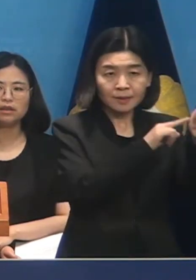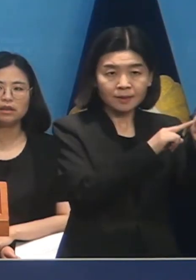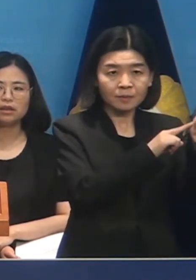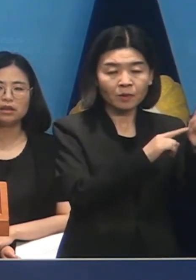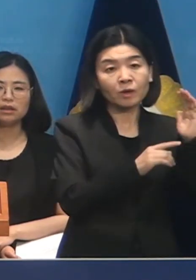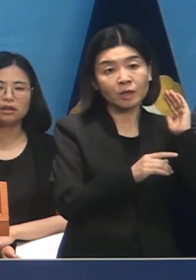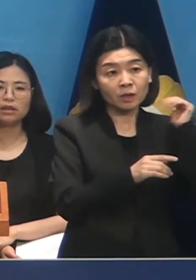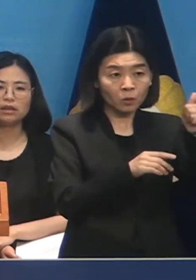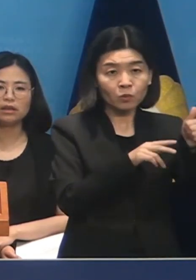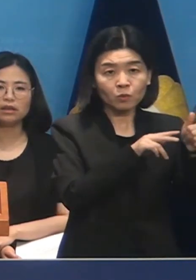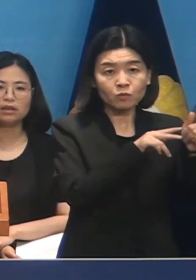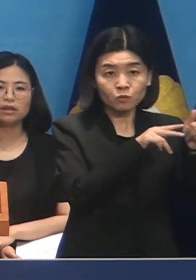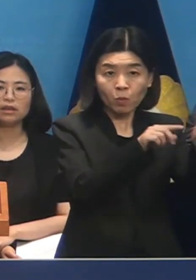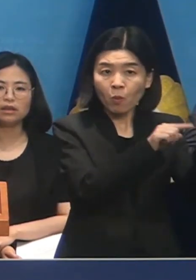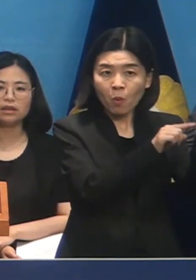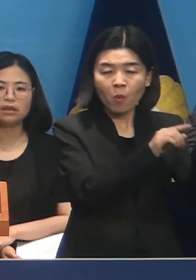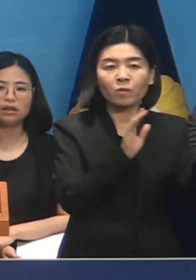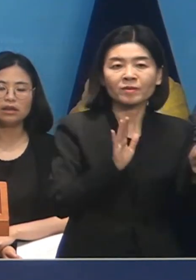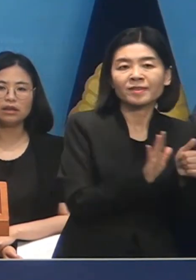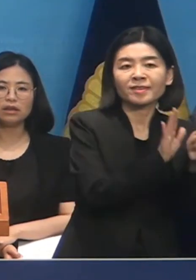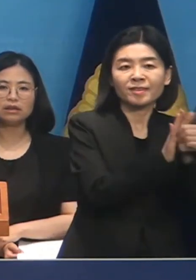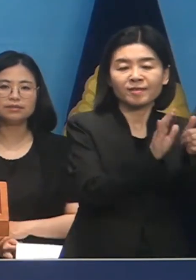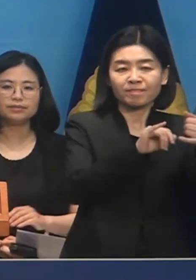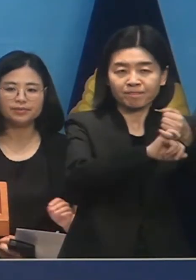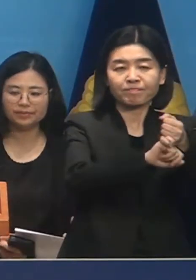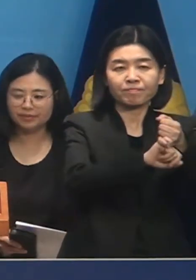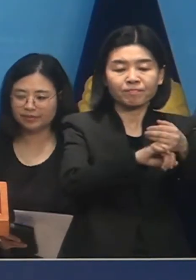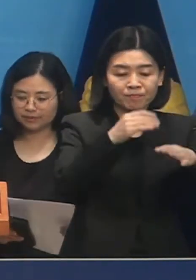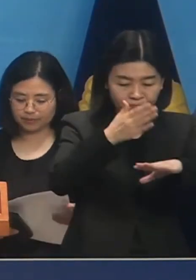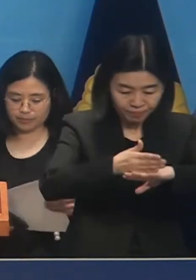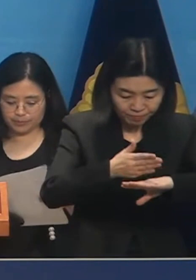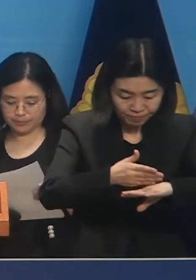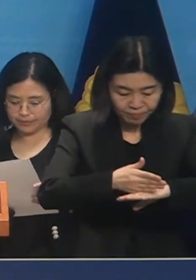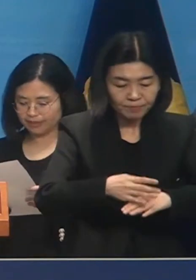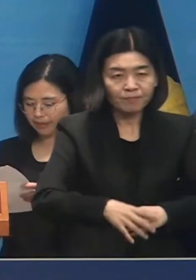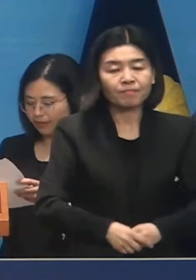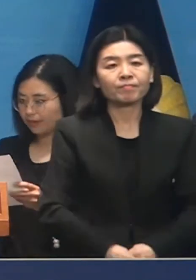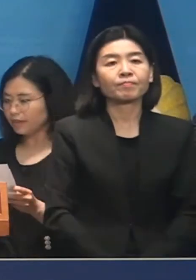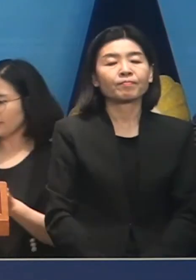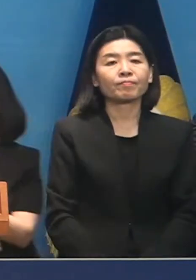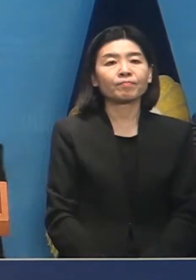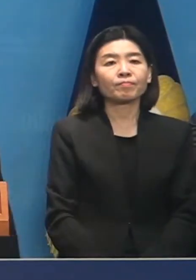후보를 전폭적으로 지지하겠습니다. 감사합니다.